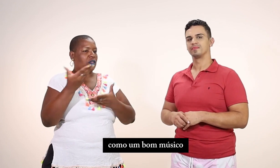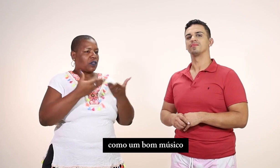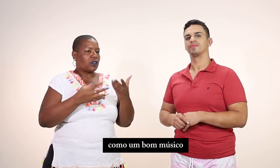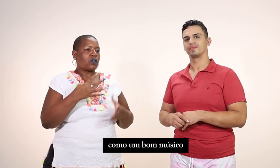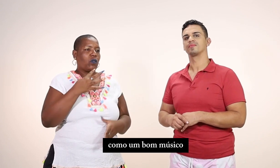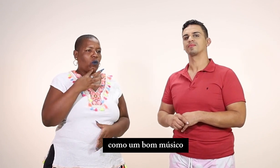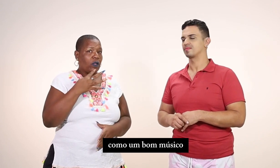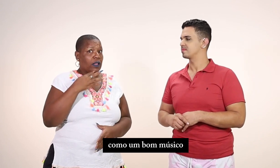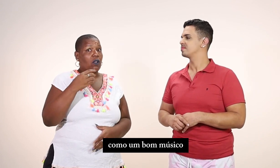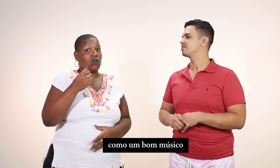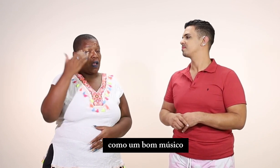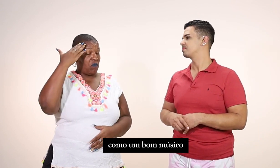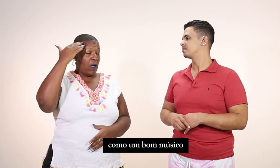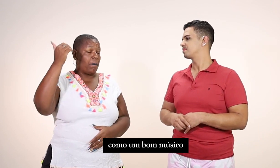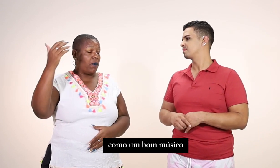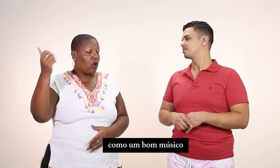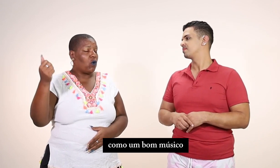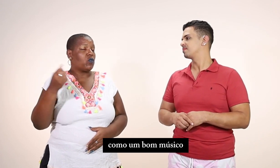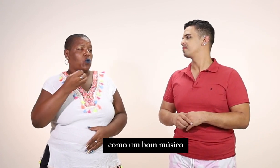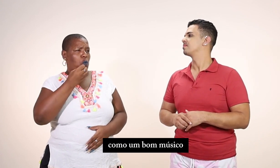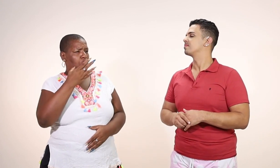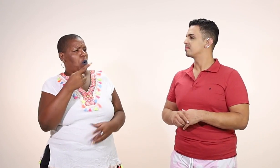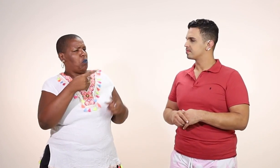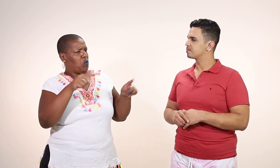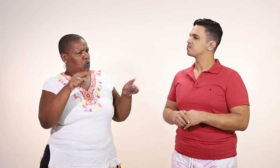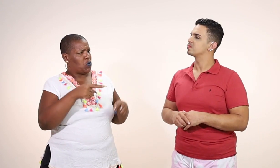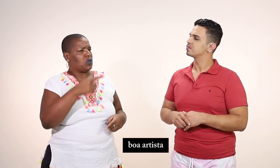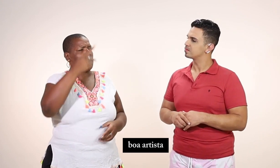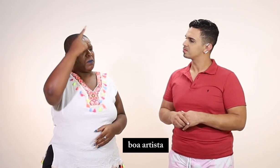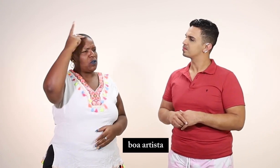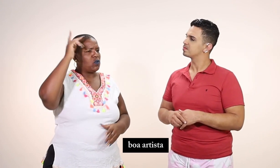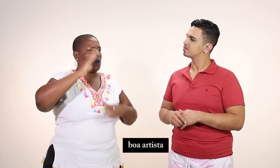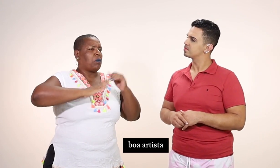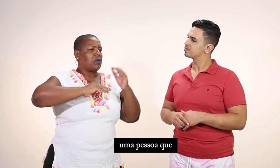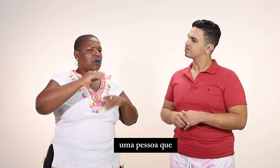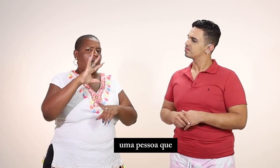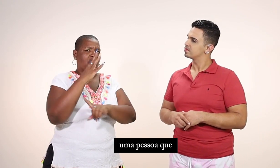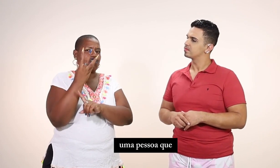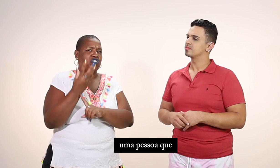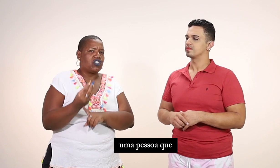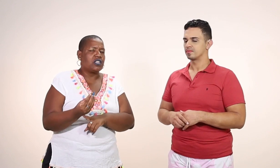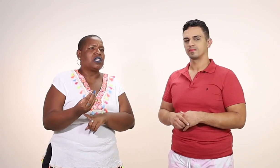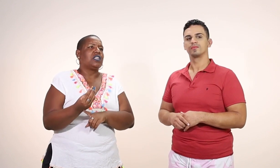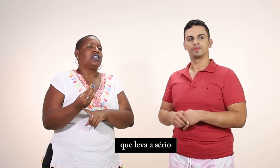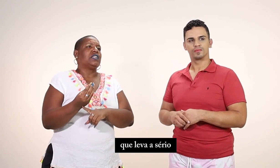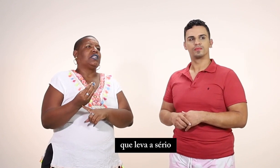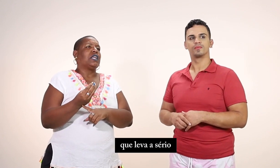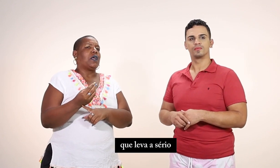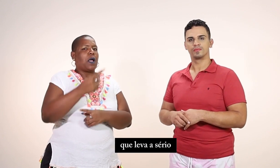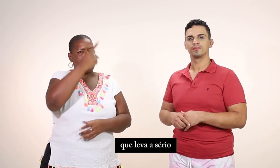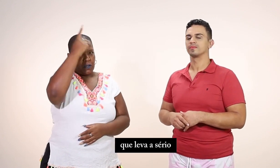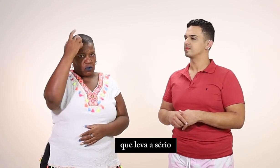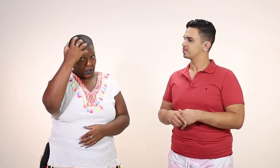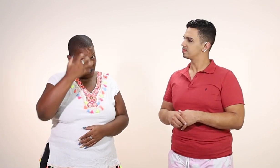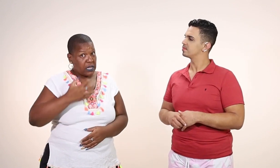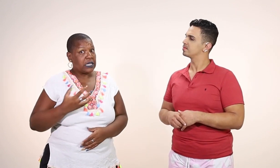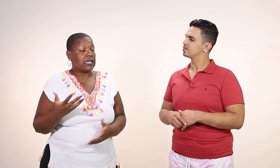como um bom músico, bom artista, uma pessoa que que leva a sério,